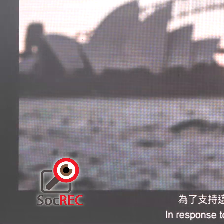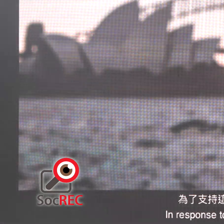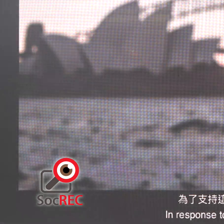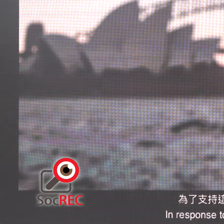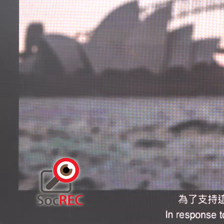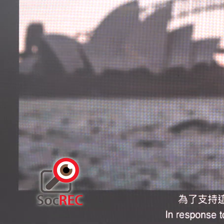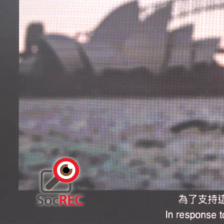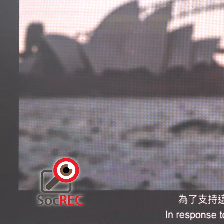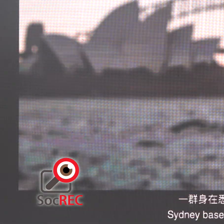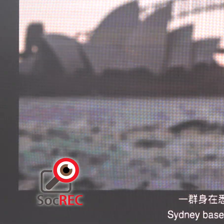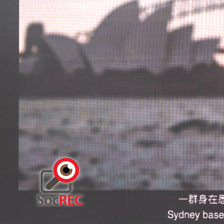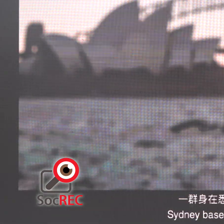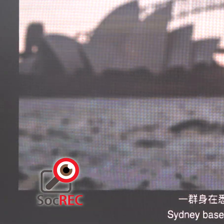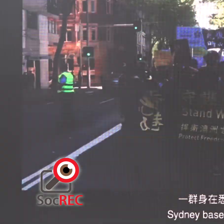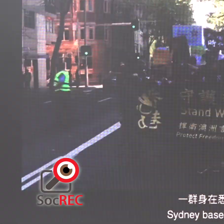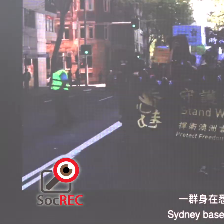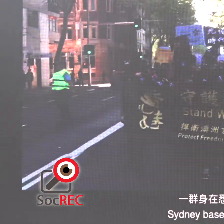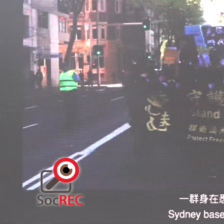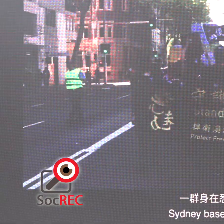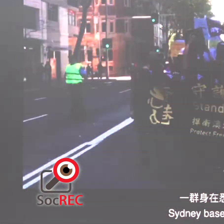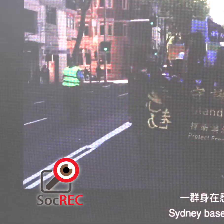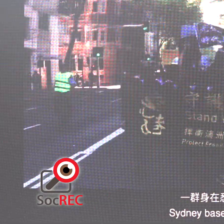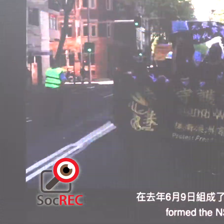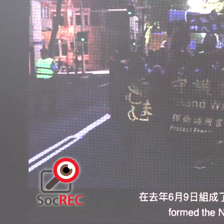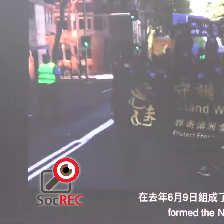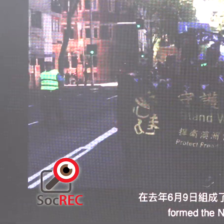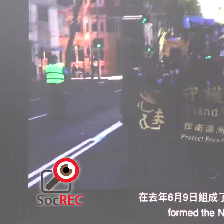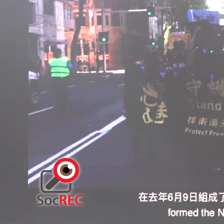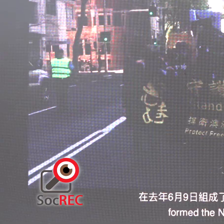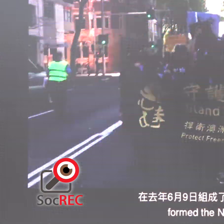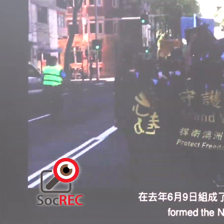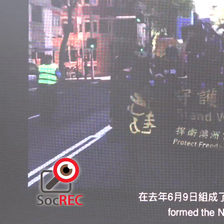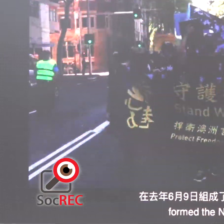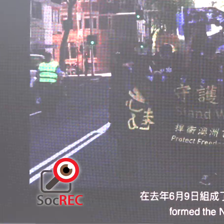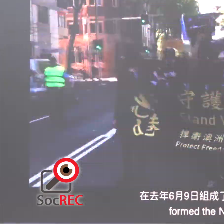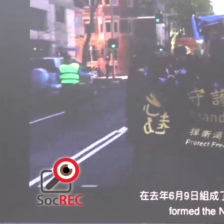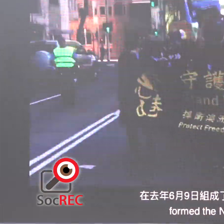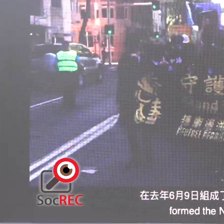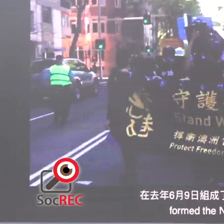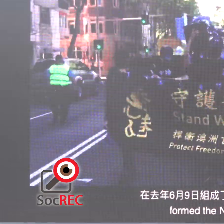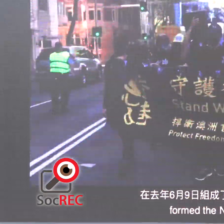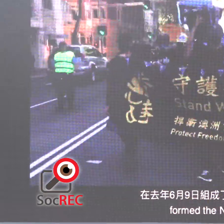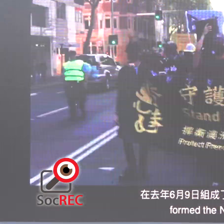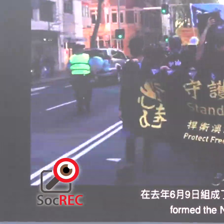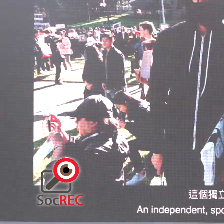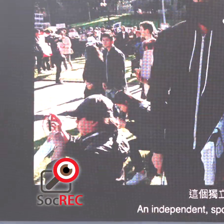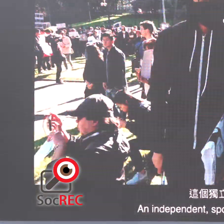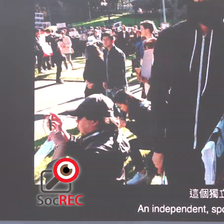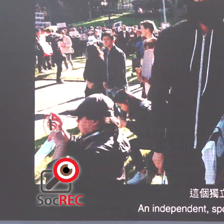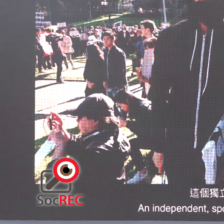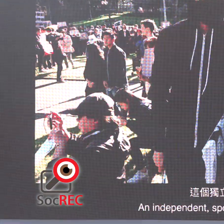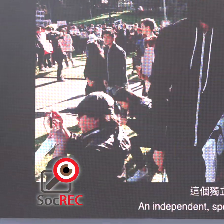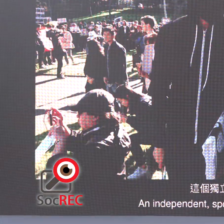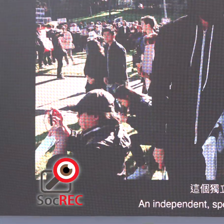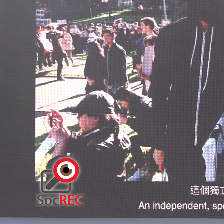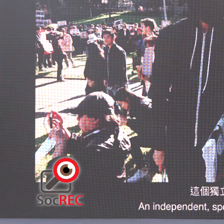持呢场民主运动，一班身喺悉尼嘅香港人。在去年6月9日組成了 New South Wales Hong Kongers 這個獨立